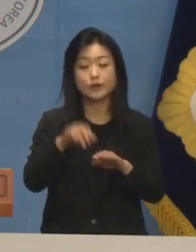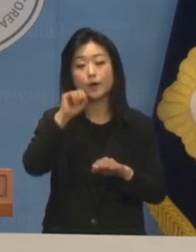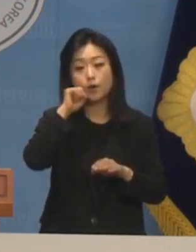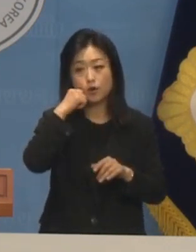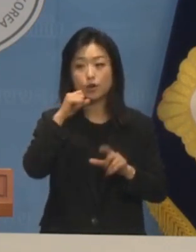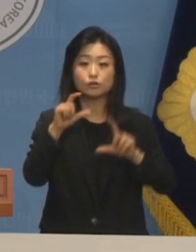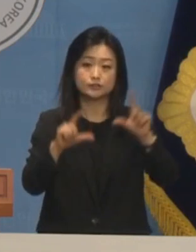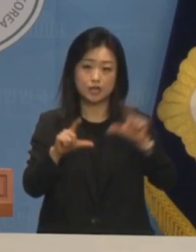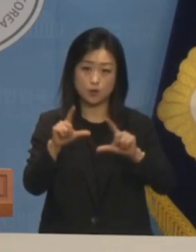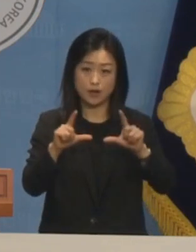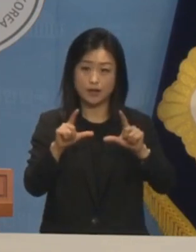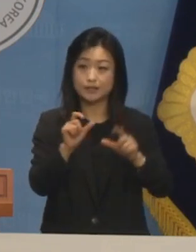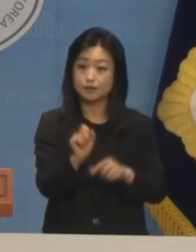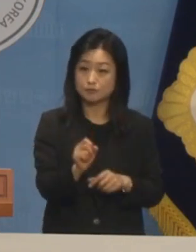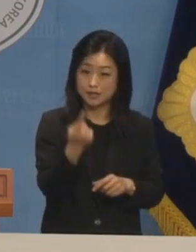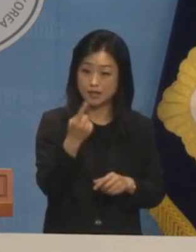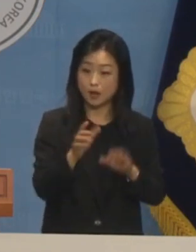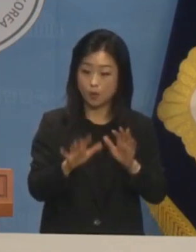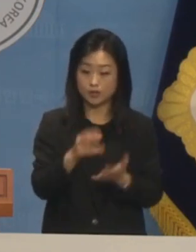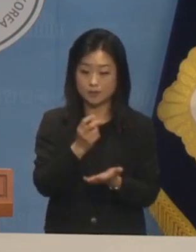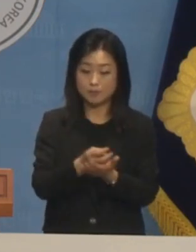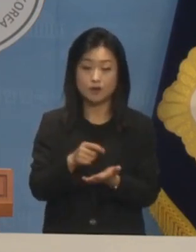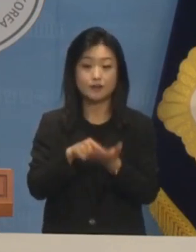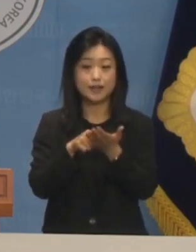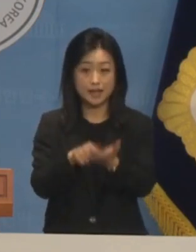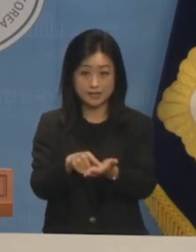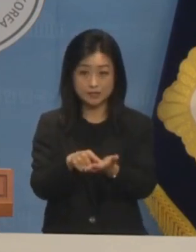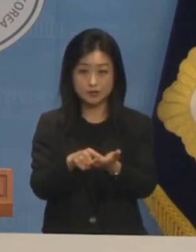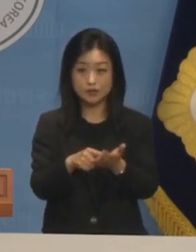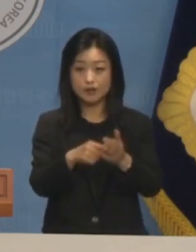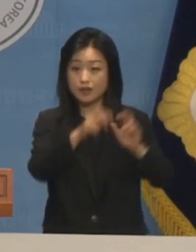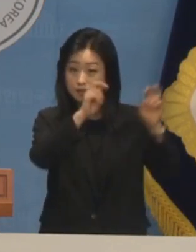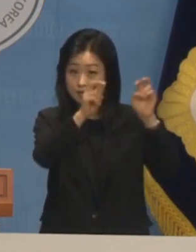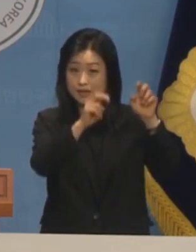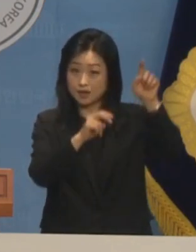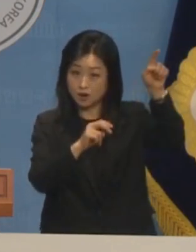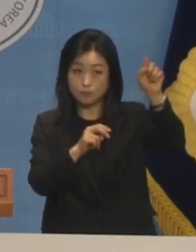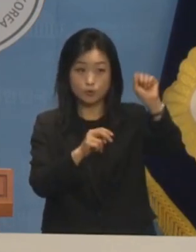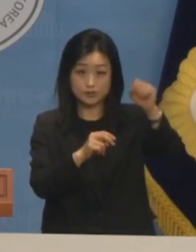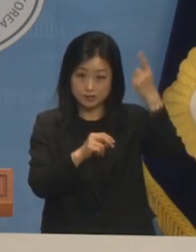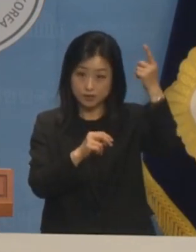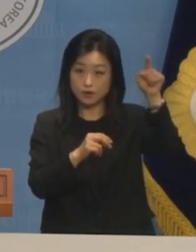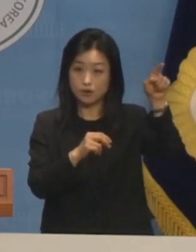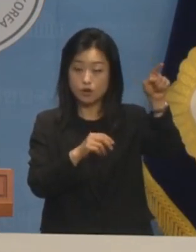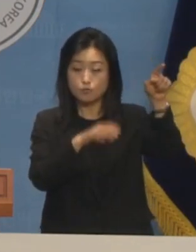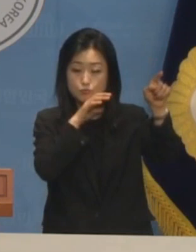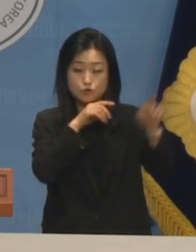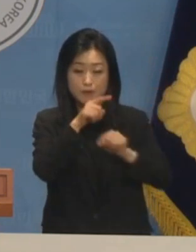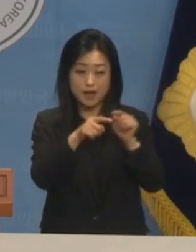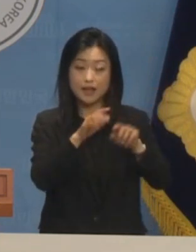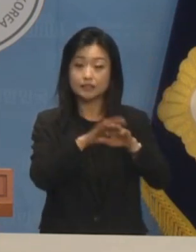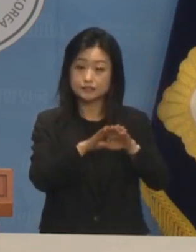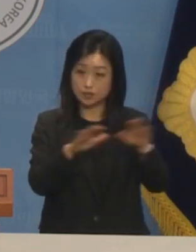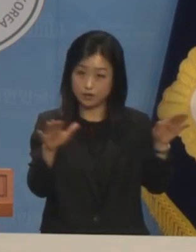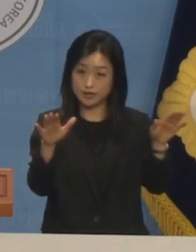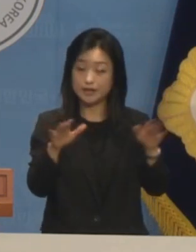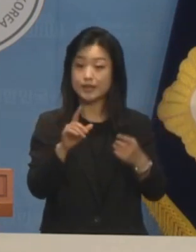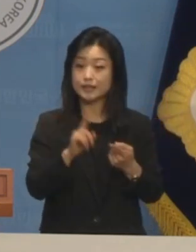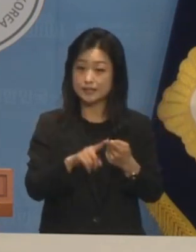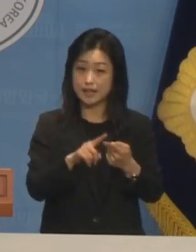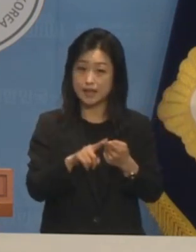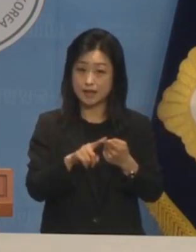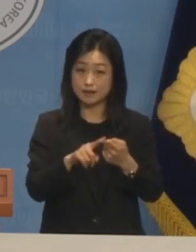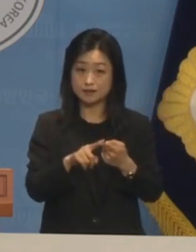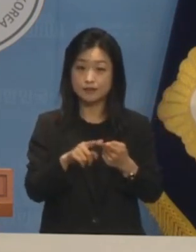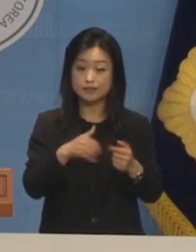없습니다. 이에 오늘 발의되는 법안을 통해 거대 플랫폼으로부터 불만 처리 등 소비자 이용 실태를